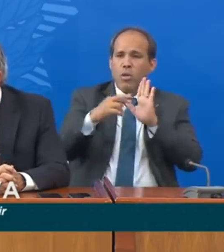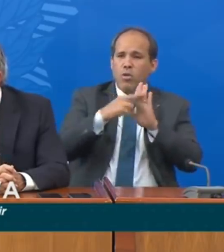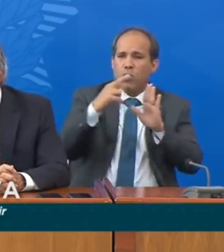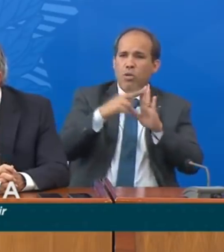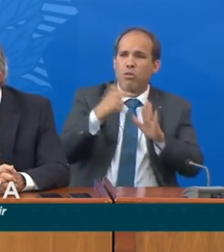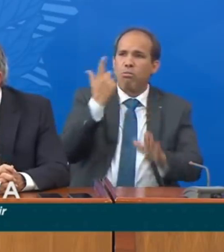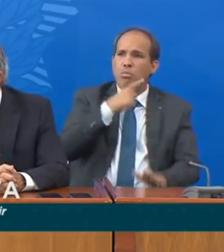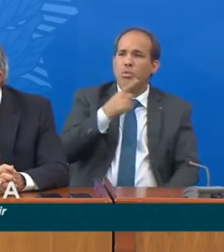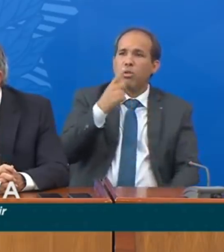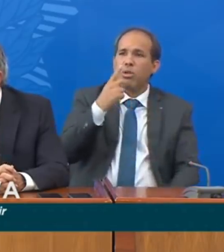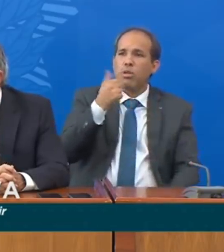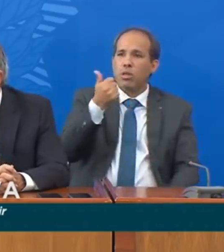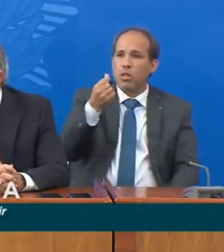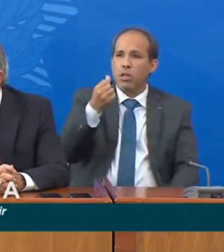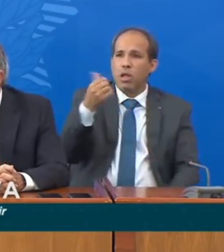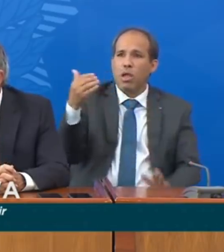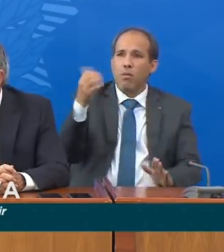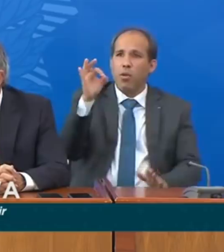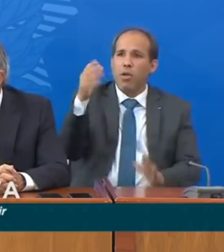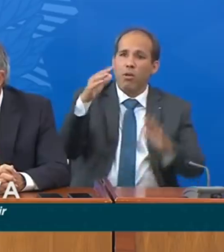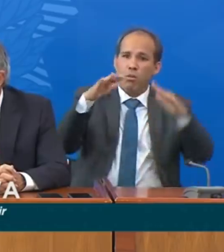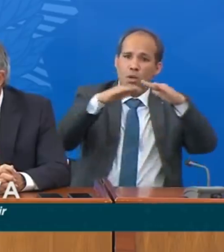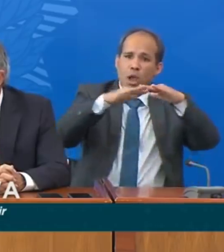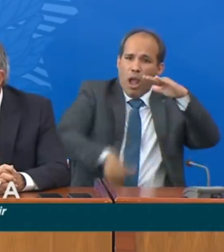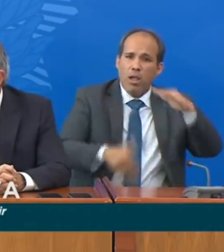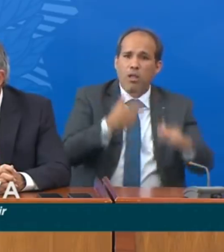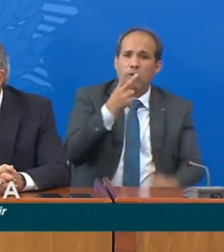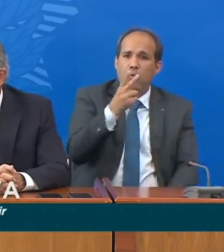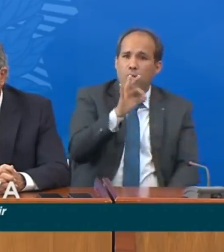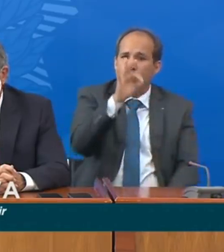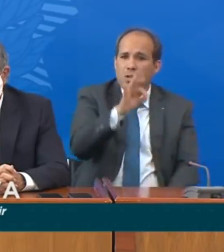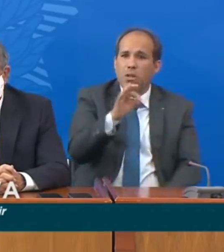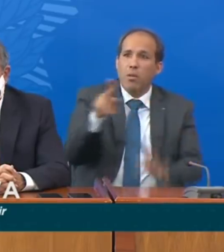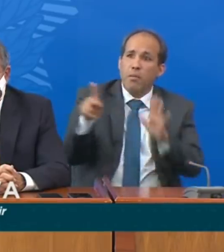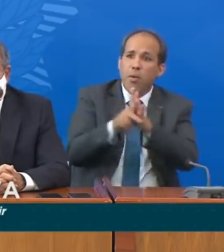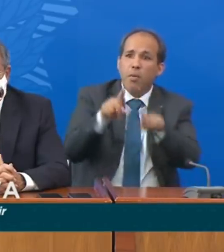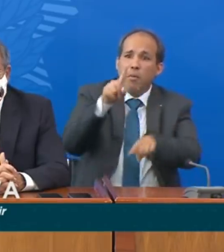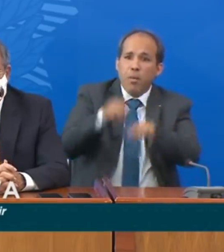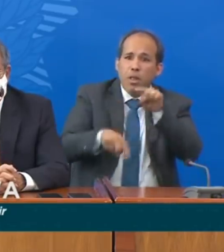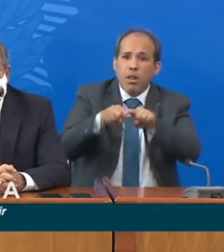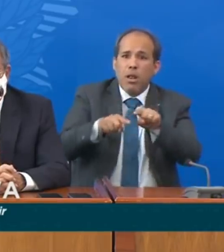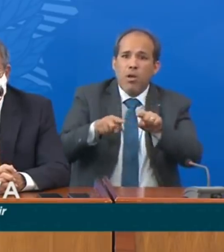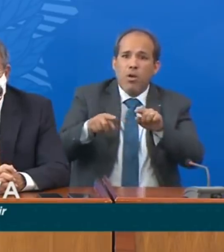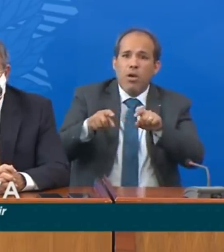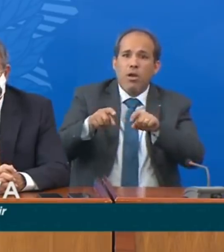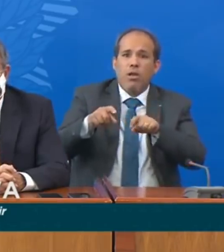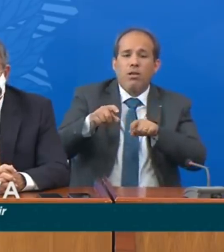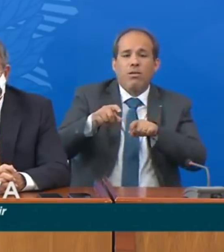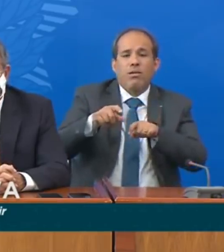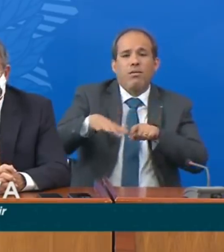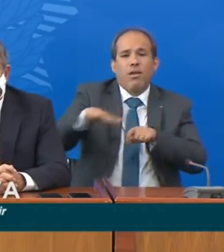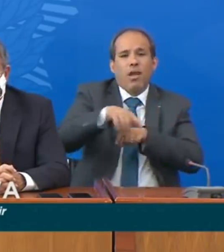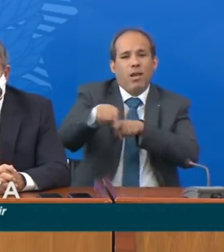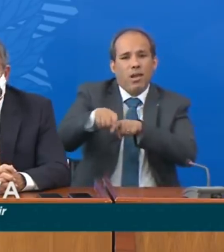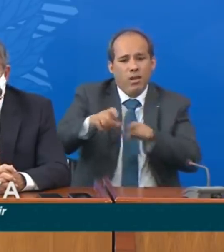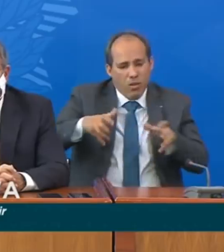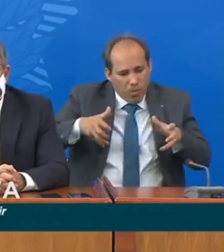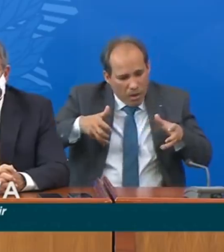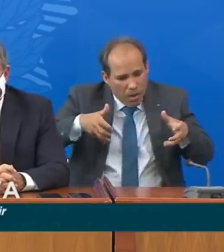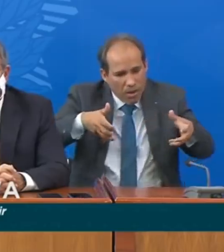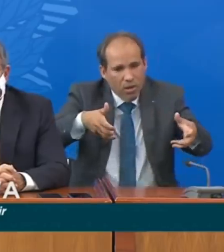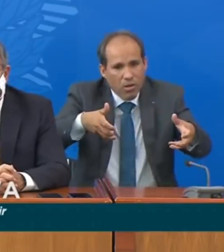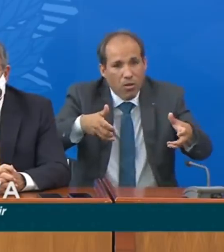para 2% de peças de reposição de tratores, maquinária agrícola. Ou seja, o esforço federal busca